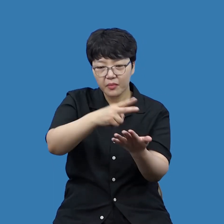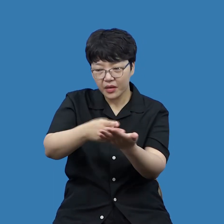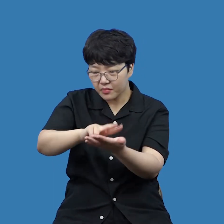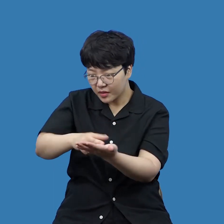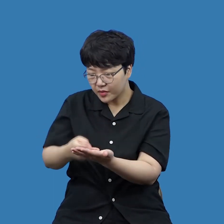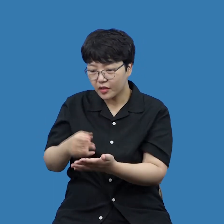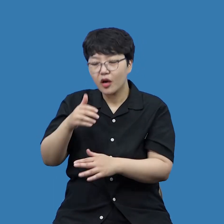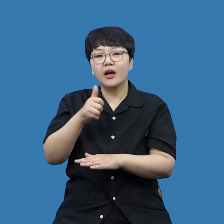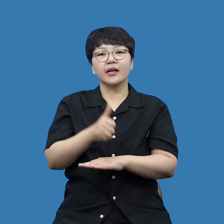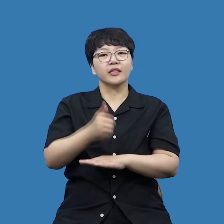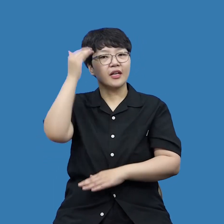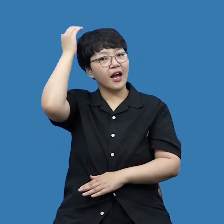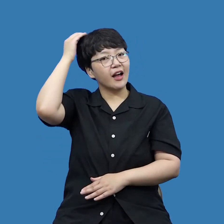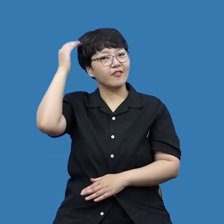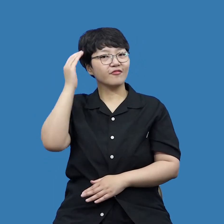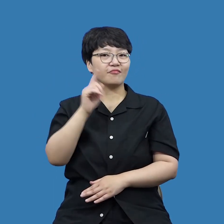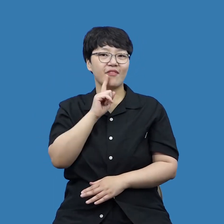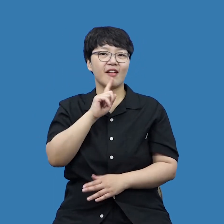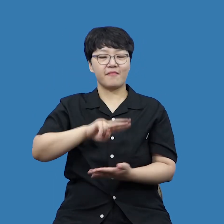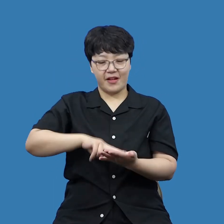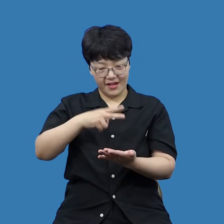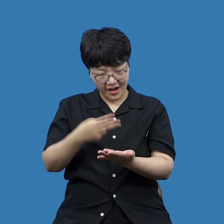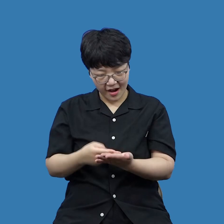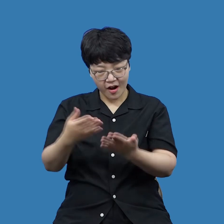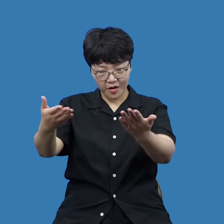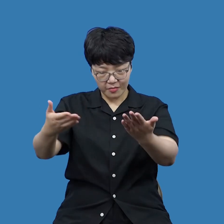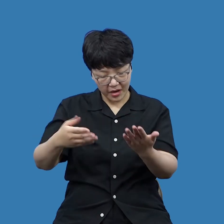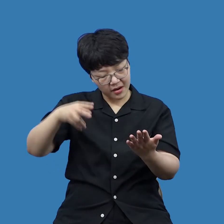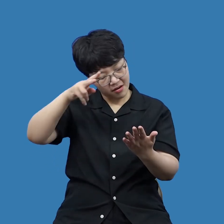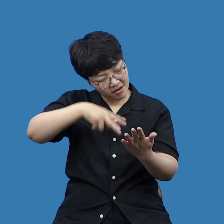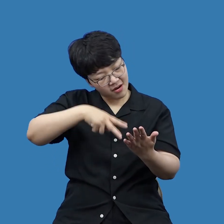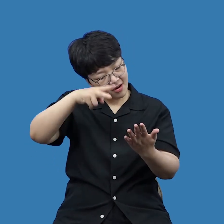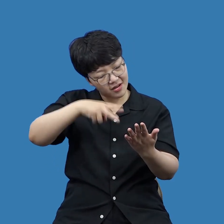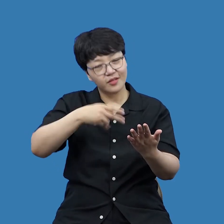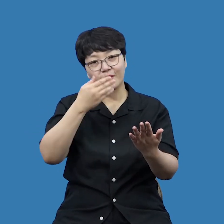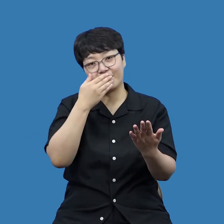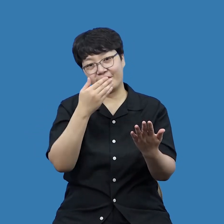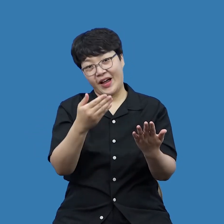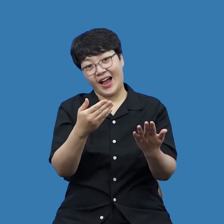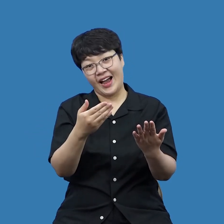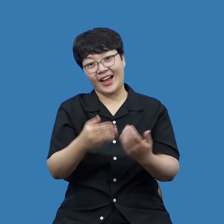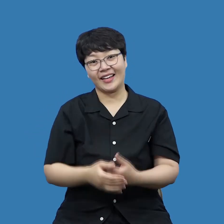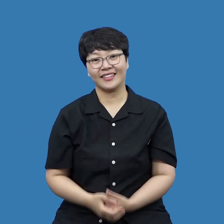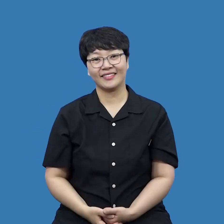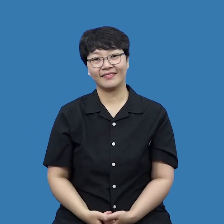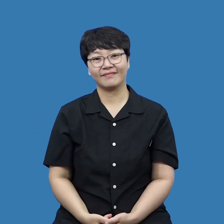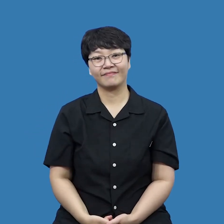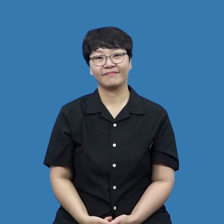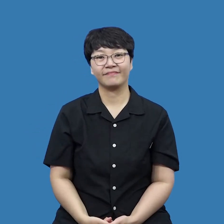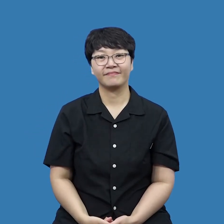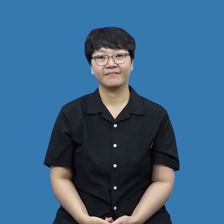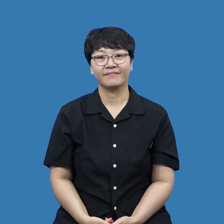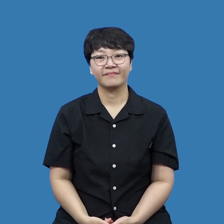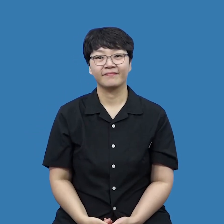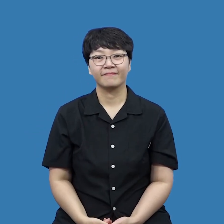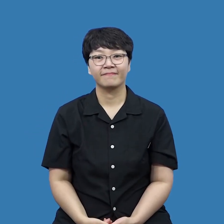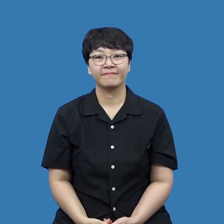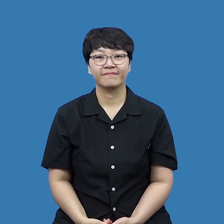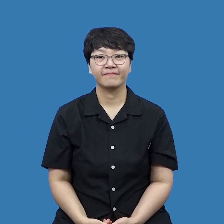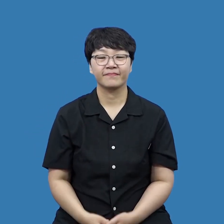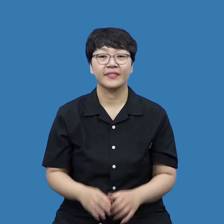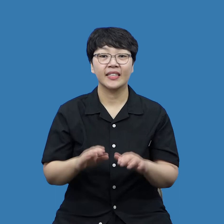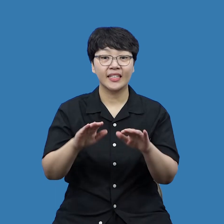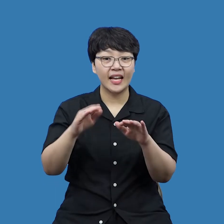디미티스라고 말합니다. 눈크 디미티스, 시므온의 노래. 우리가 얼마 전에 우리가